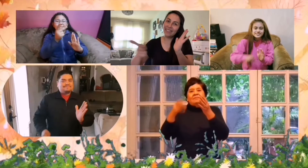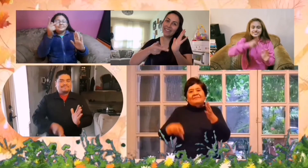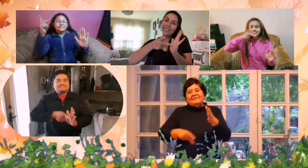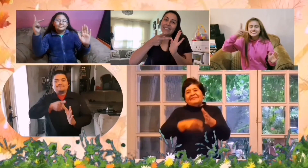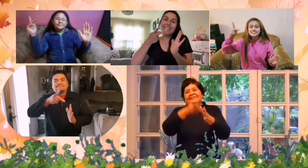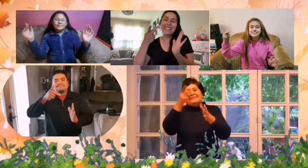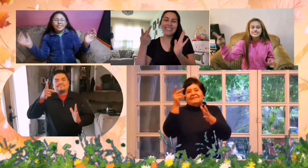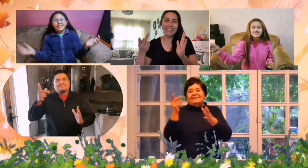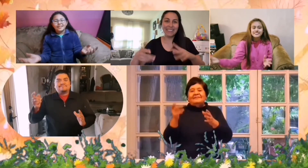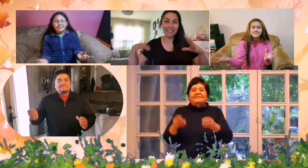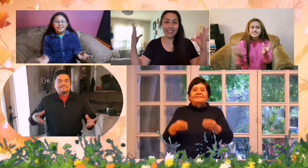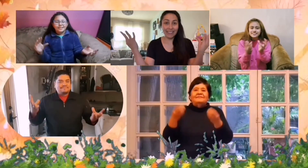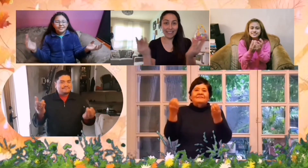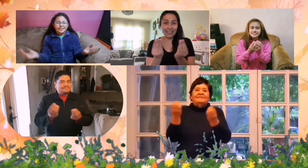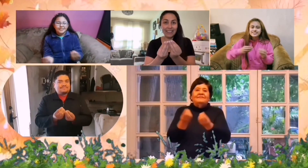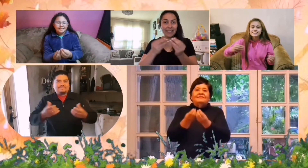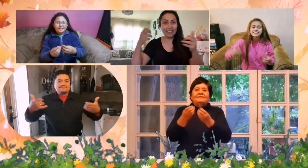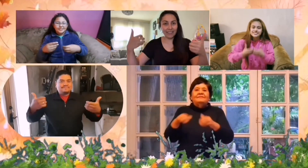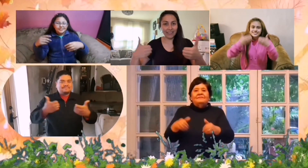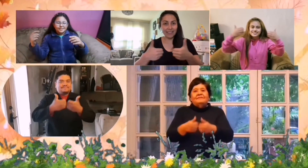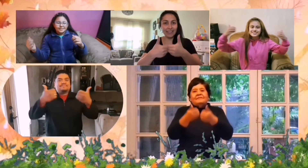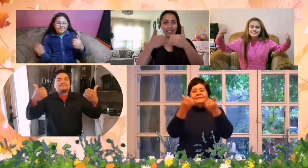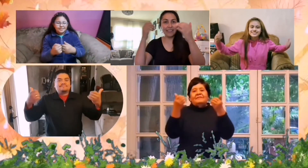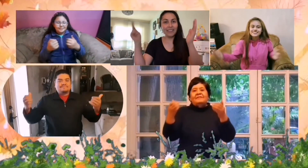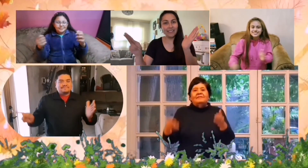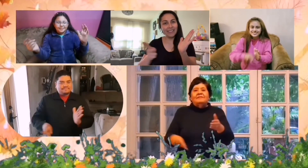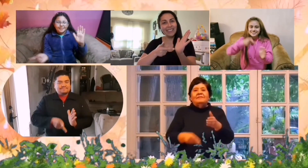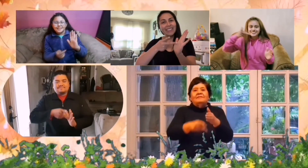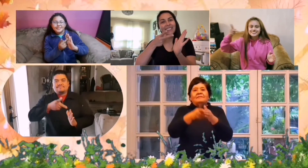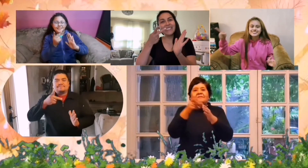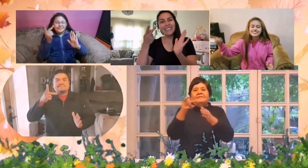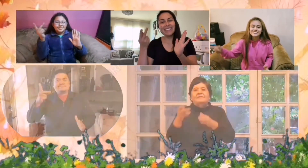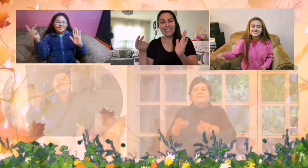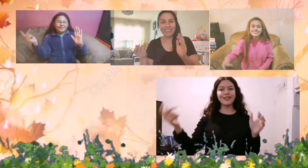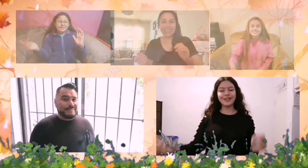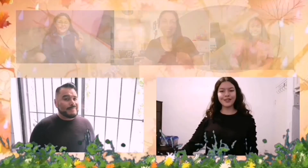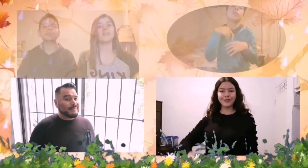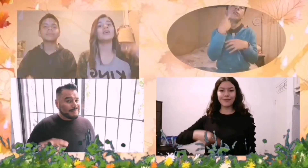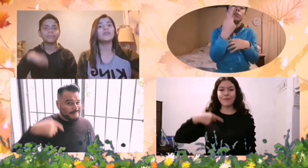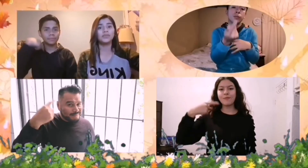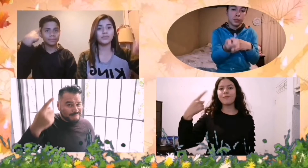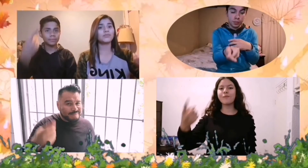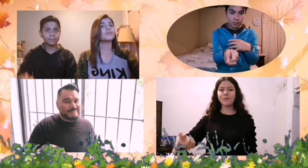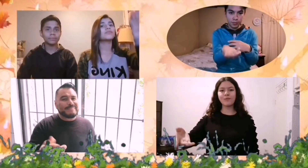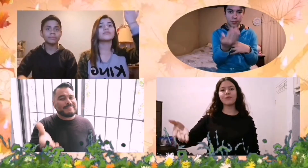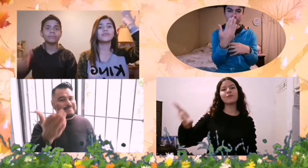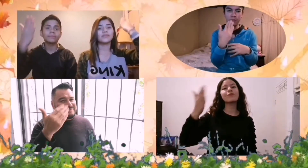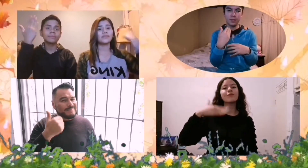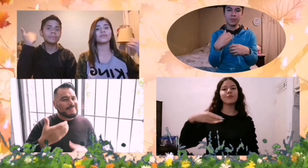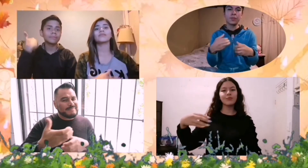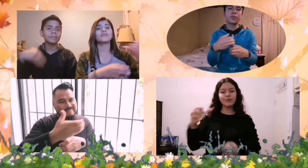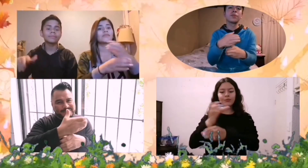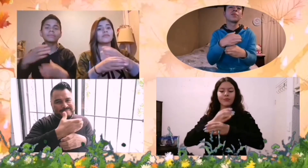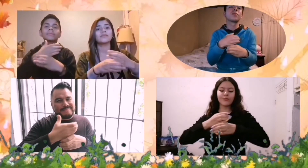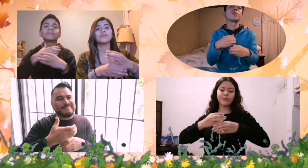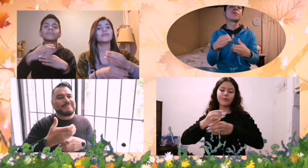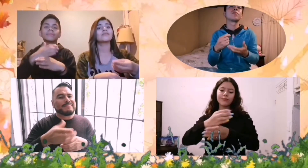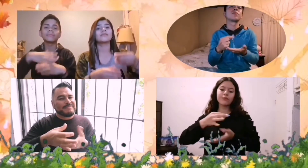Volveremos a juntarnos, volveremos a brindar. Un café queda pendiente